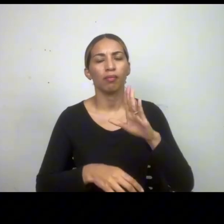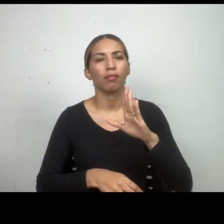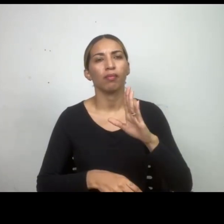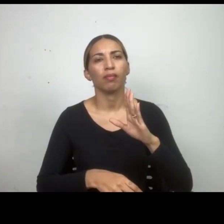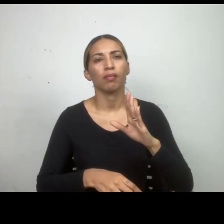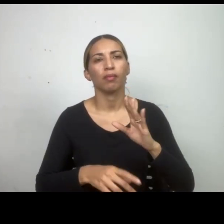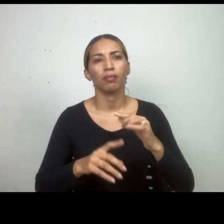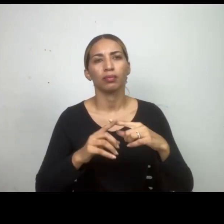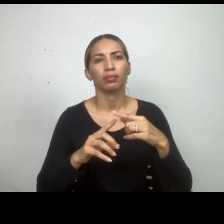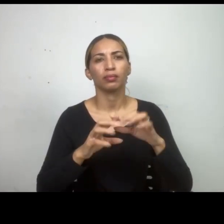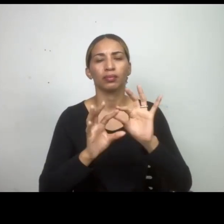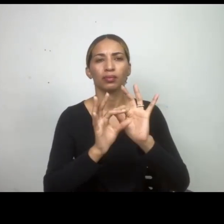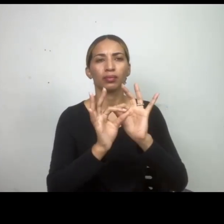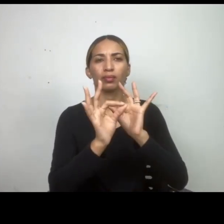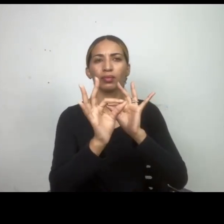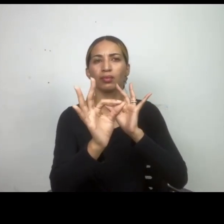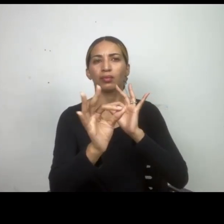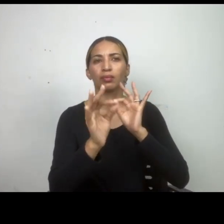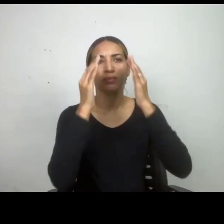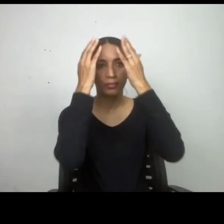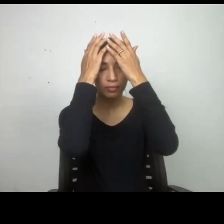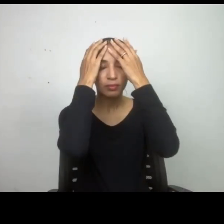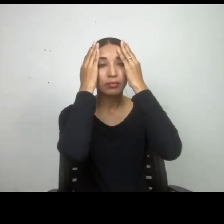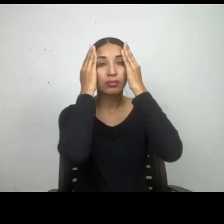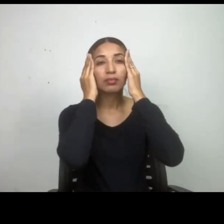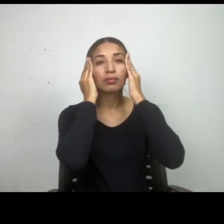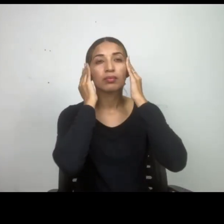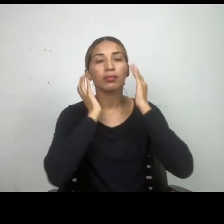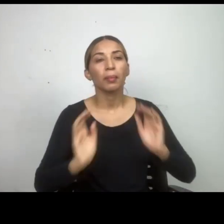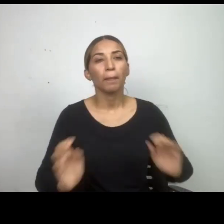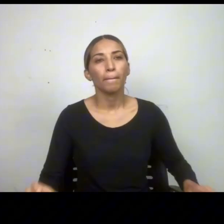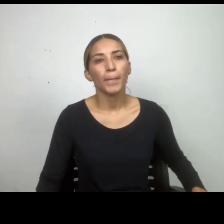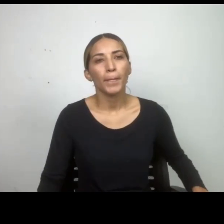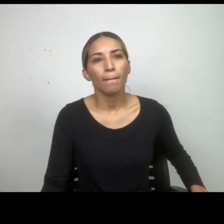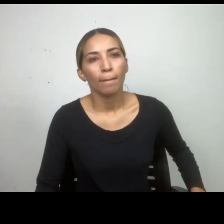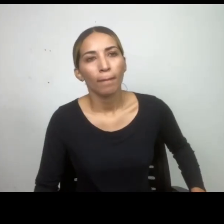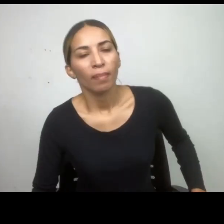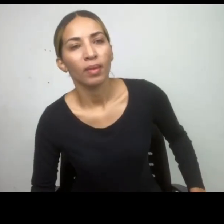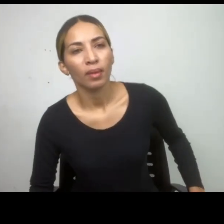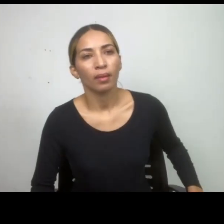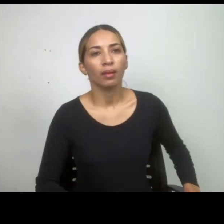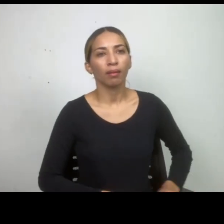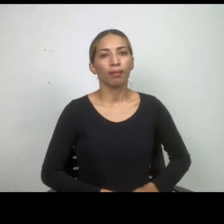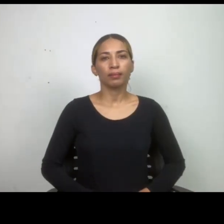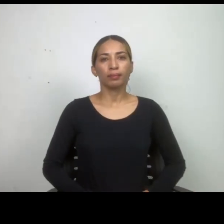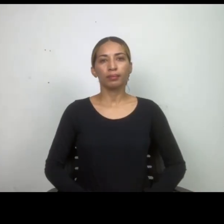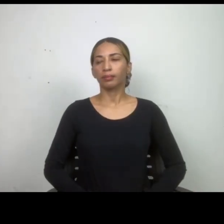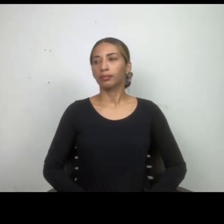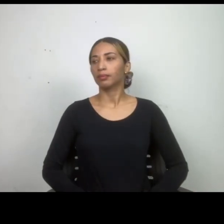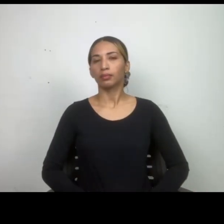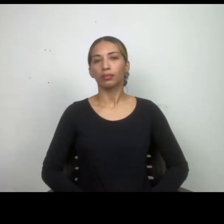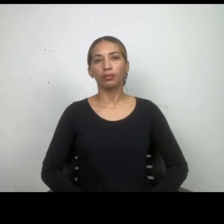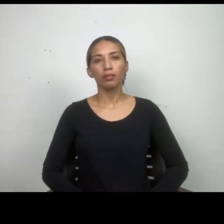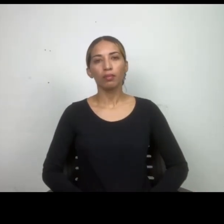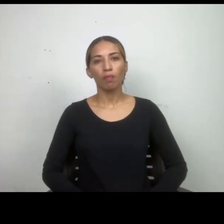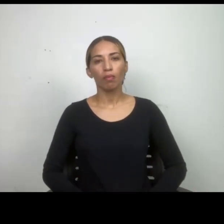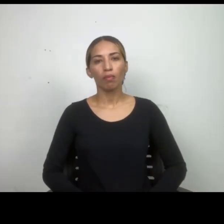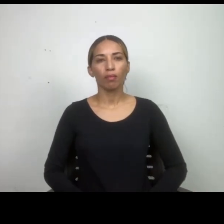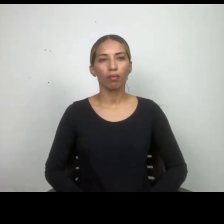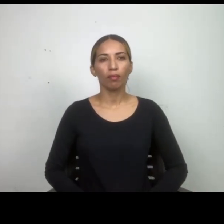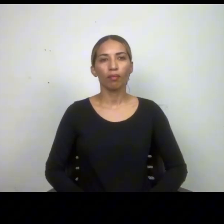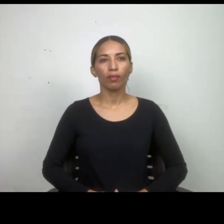distante. Eu estou com fone de ouvido, então não sei se é isso. É porque o fone vai te fazer escutar